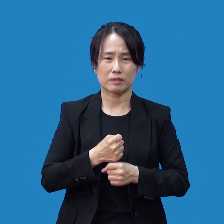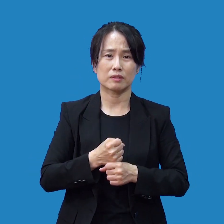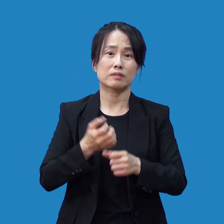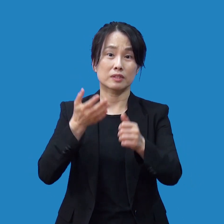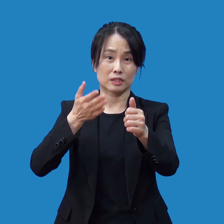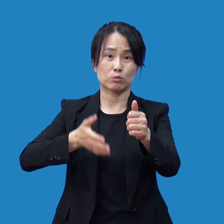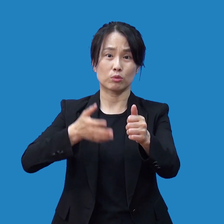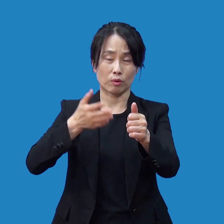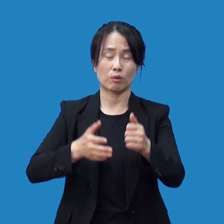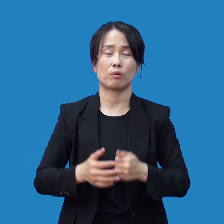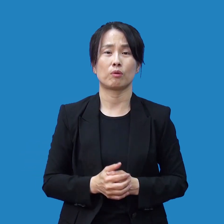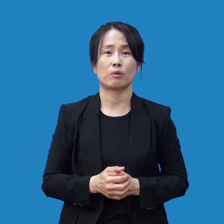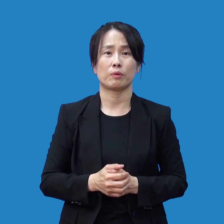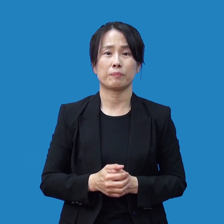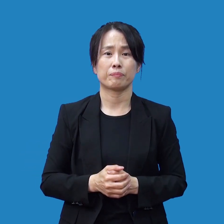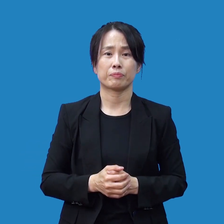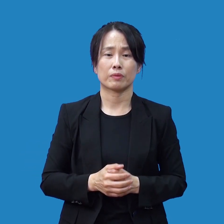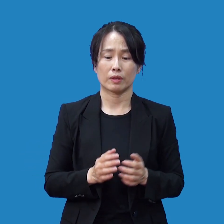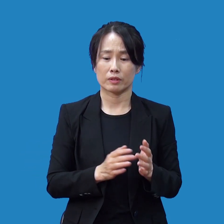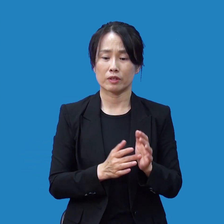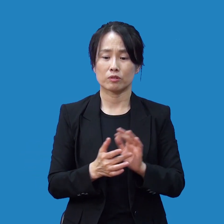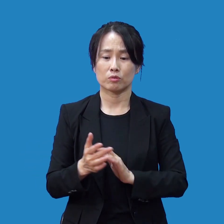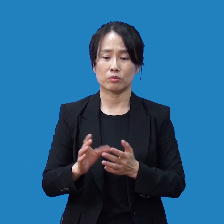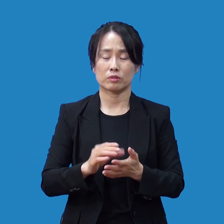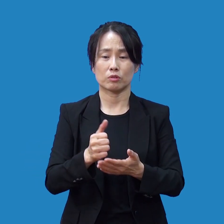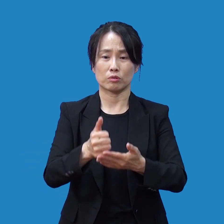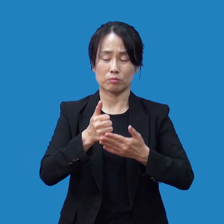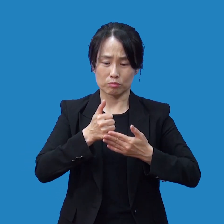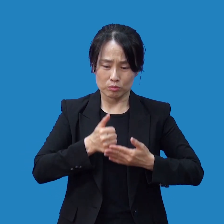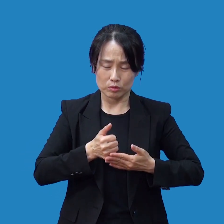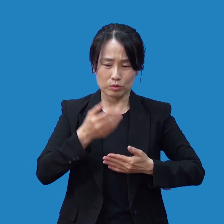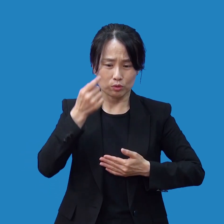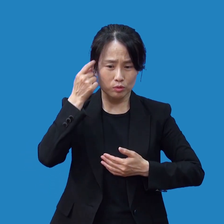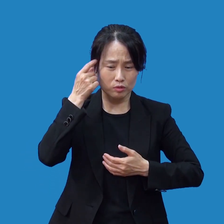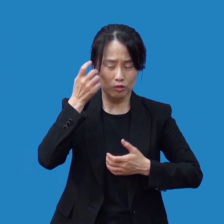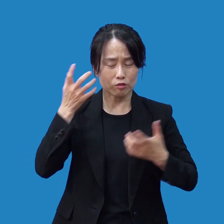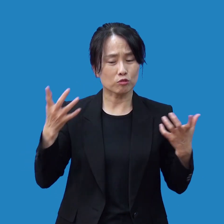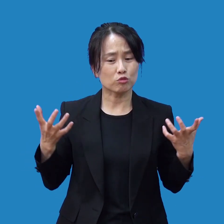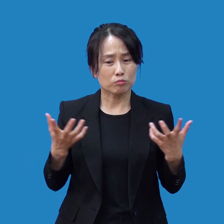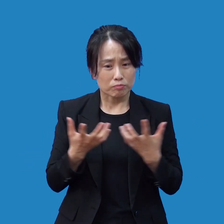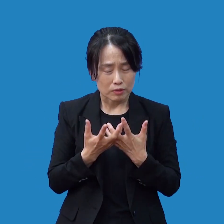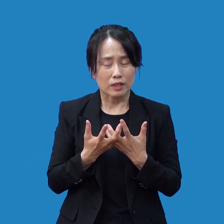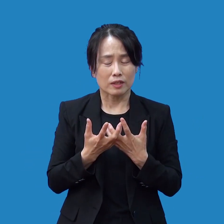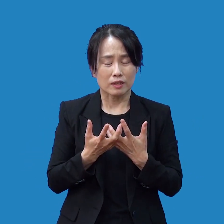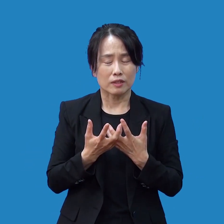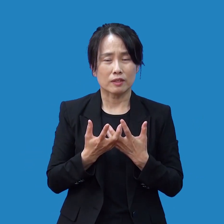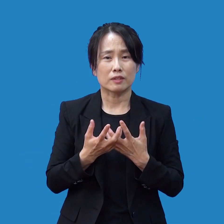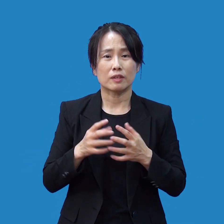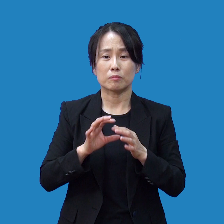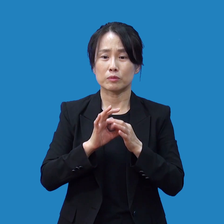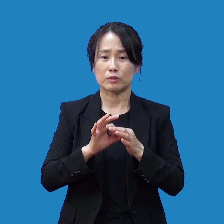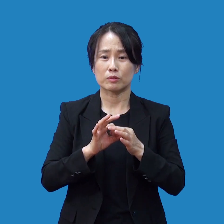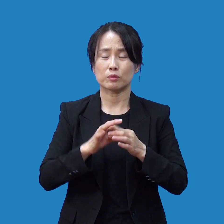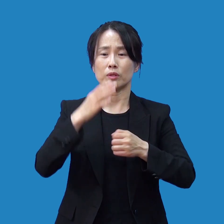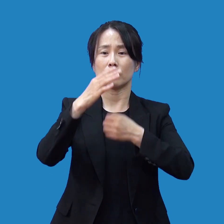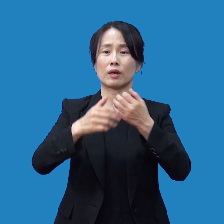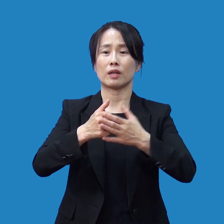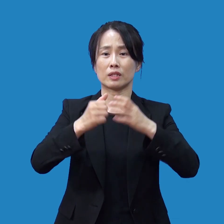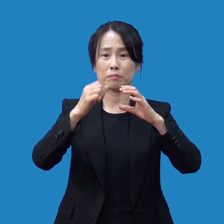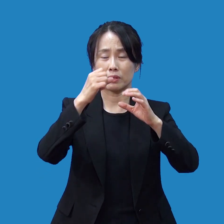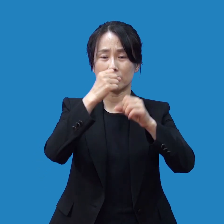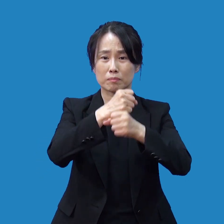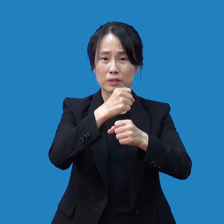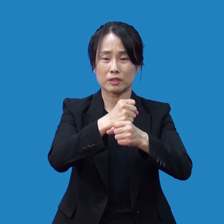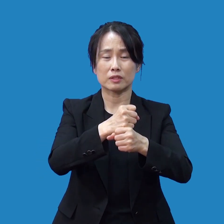또한 예수 그리스도를 모시고 성령님의 역사를 통해 하나님이 창조하신 온 세상을 주님과